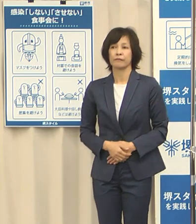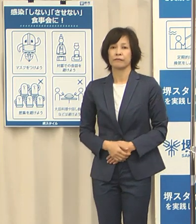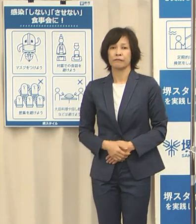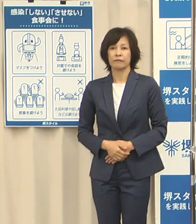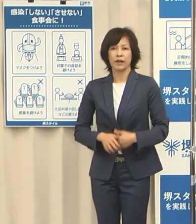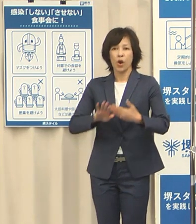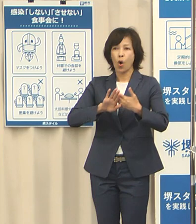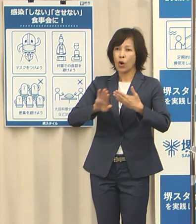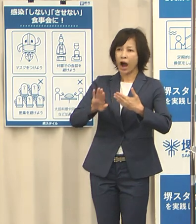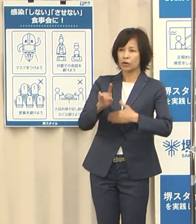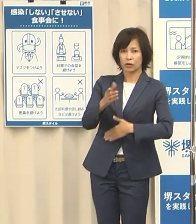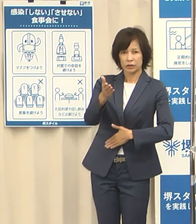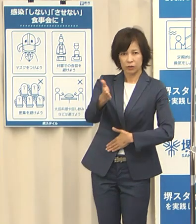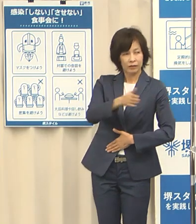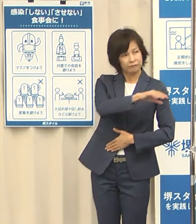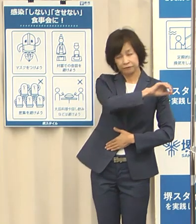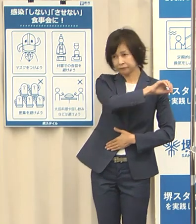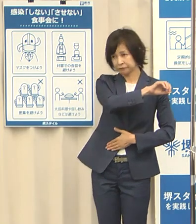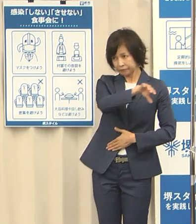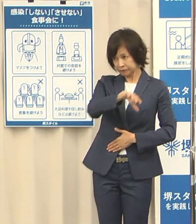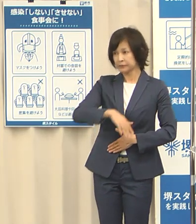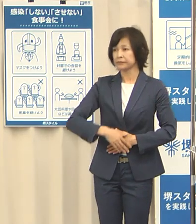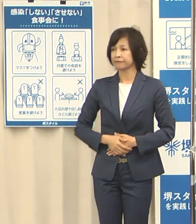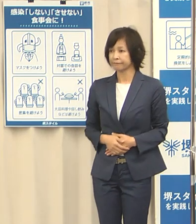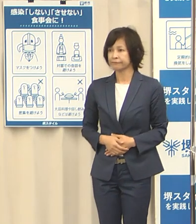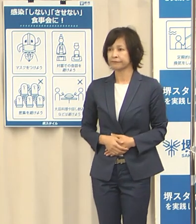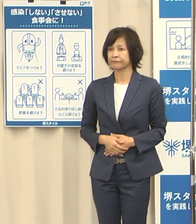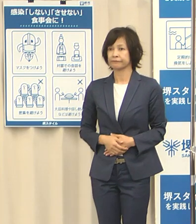他によろしいでしょうか。